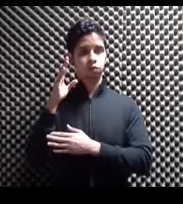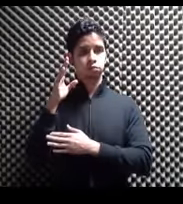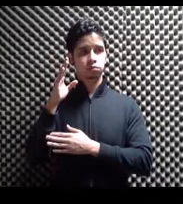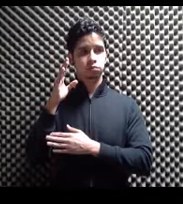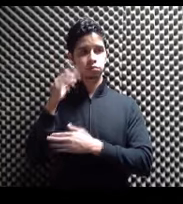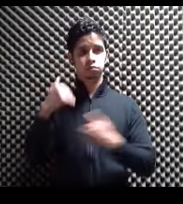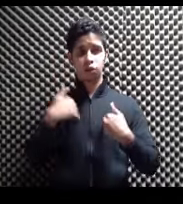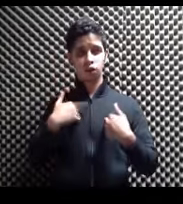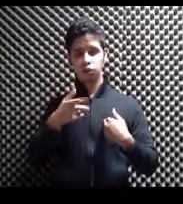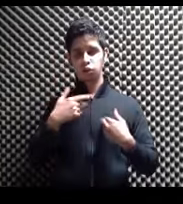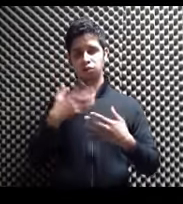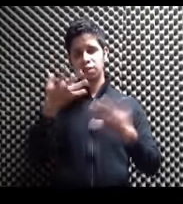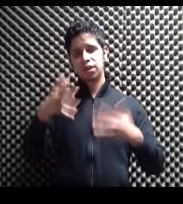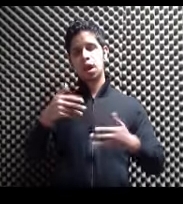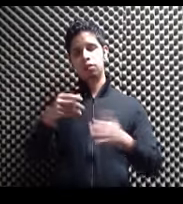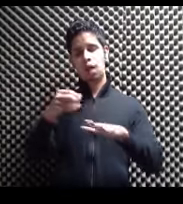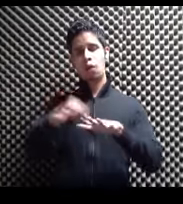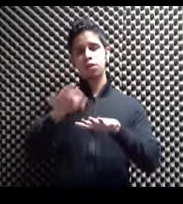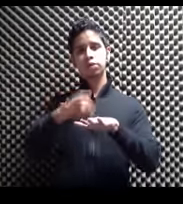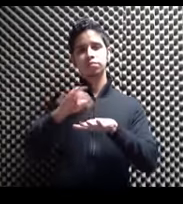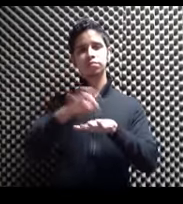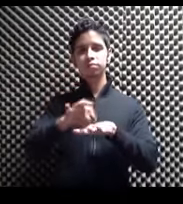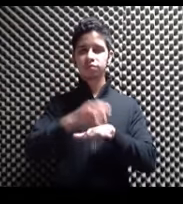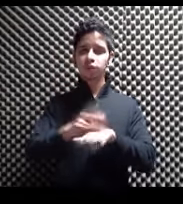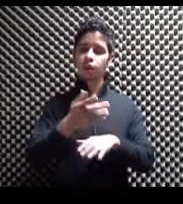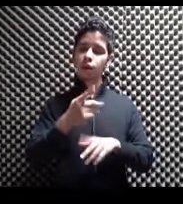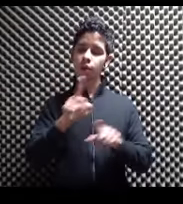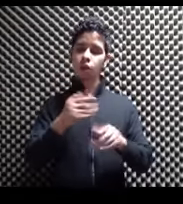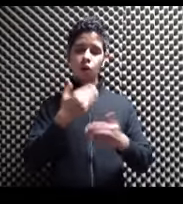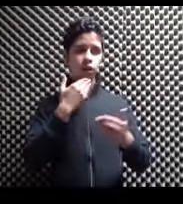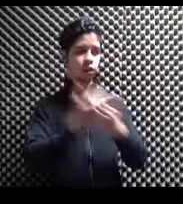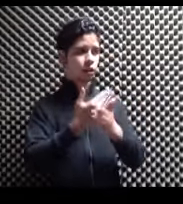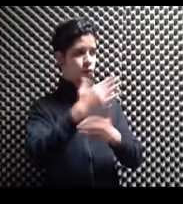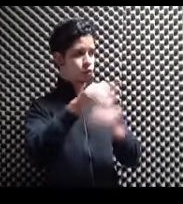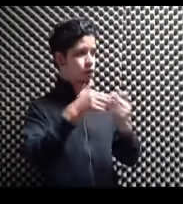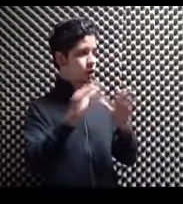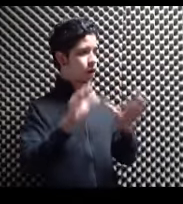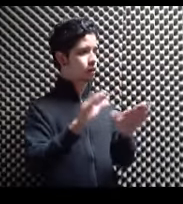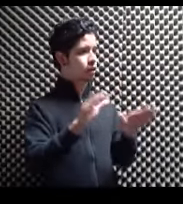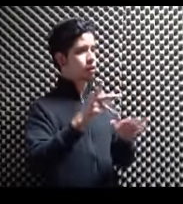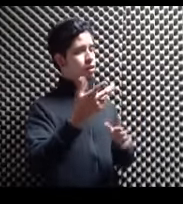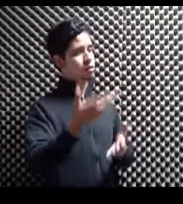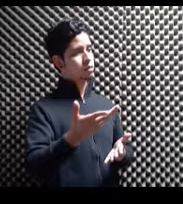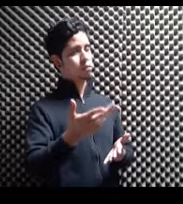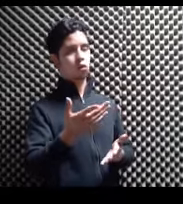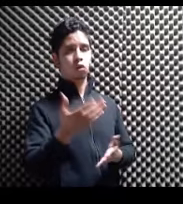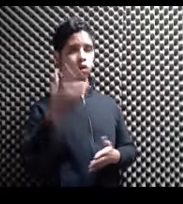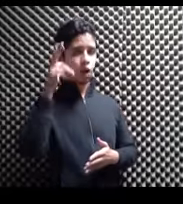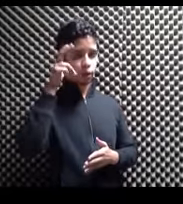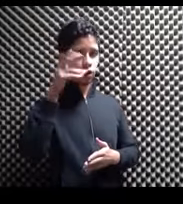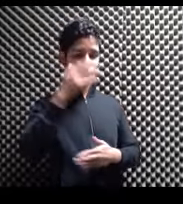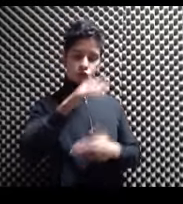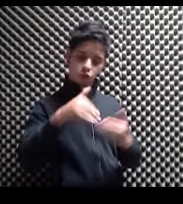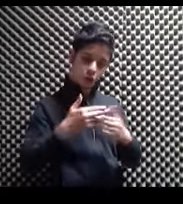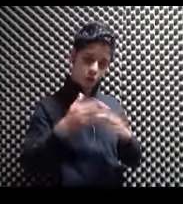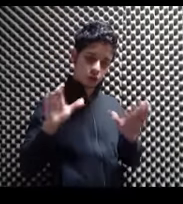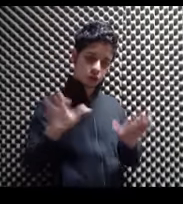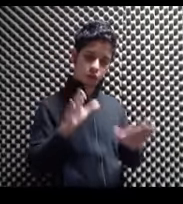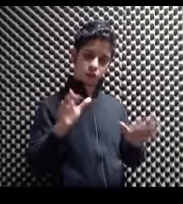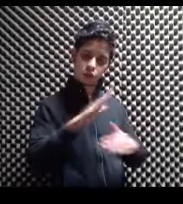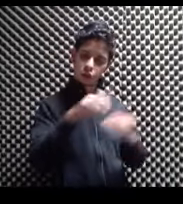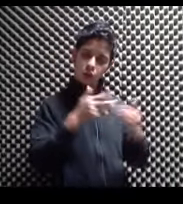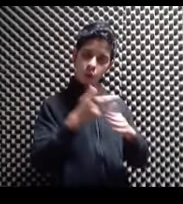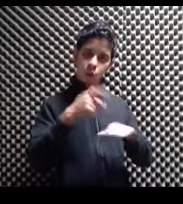Pero no, de verdad, agradecimiento por sí, todo, por los caballos, por los animalitos y por todos los puertorriqueños, que mira, a veces somos como un